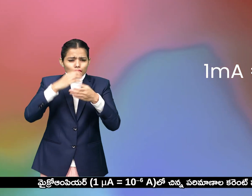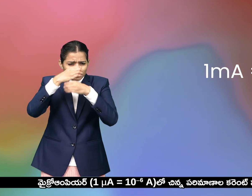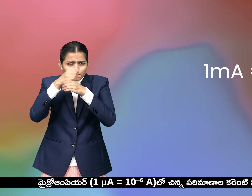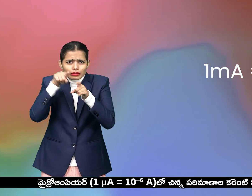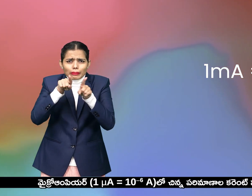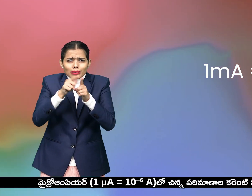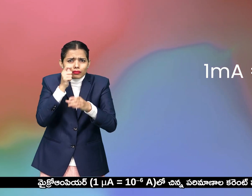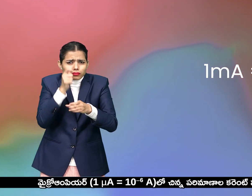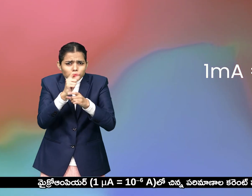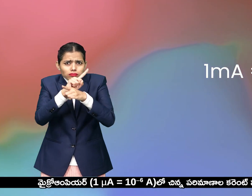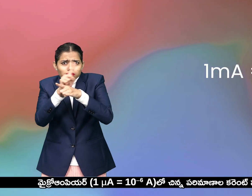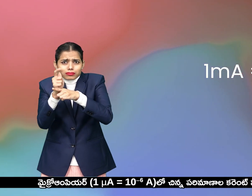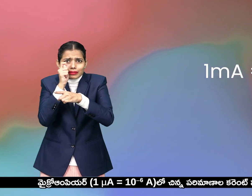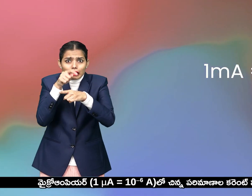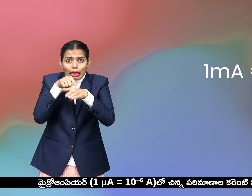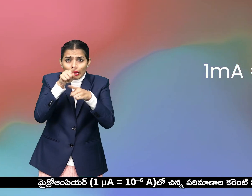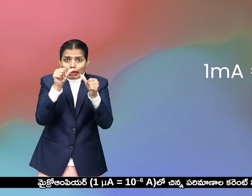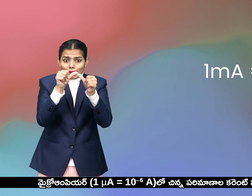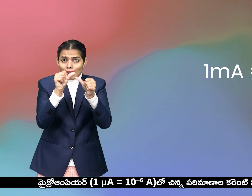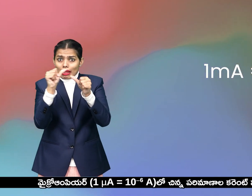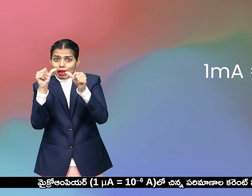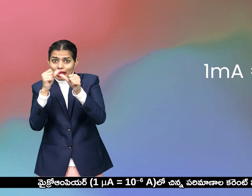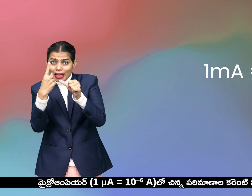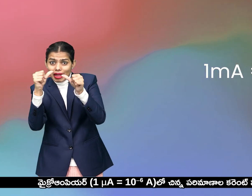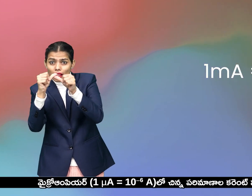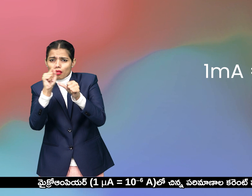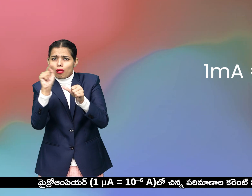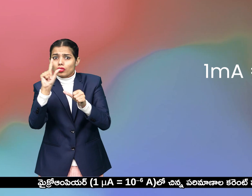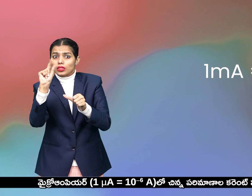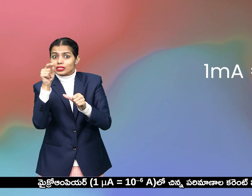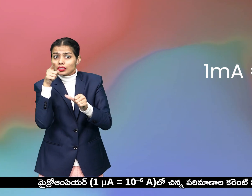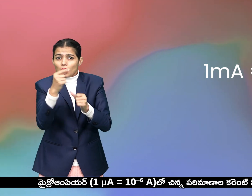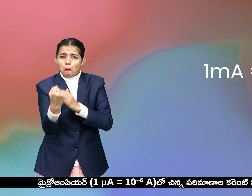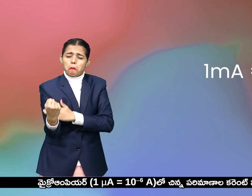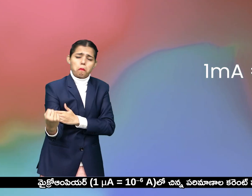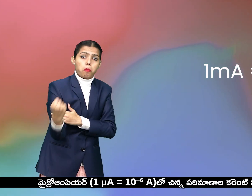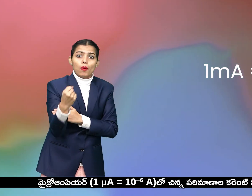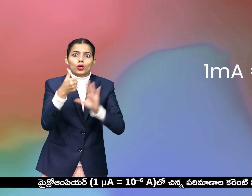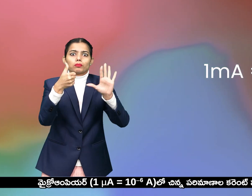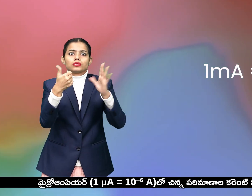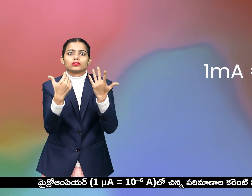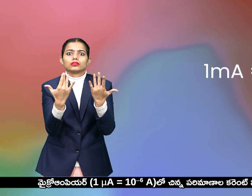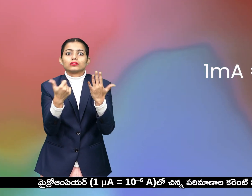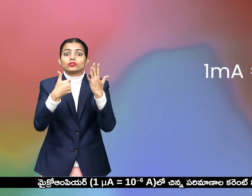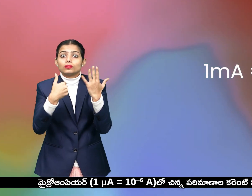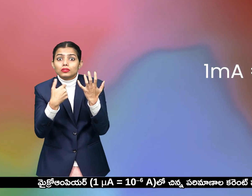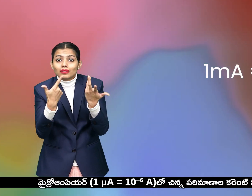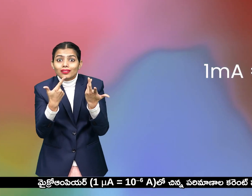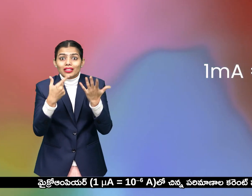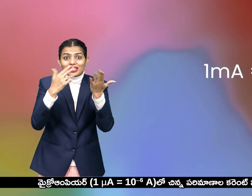మైక్రో ఆంపియర్ 1 మ్యూ ఏ = 10 - 6Aలో చిన్న పరిమాణాల